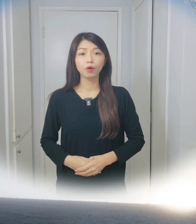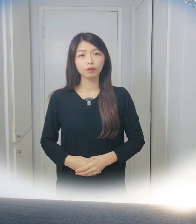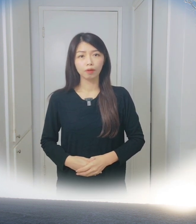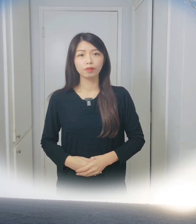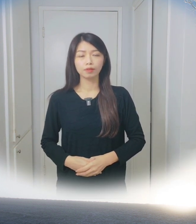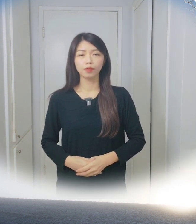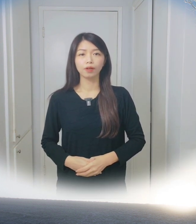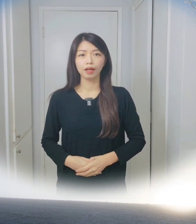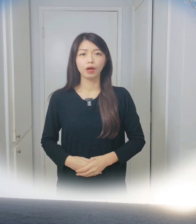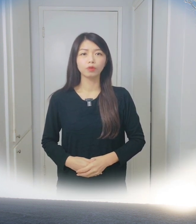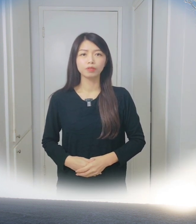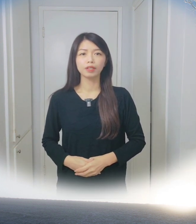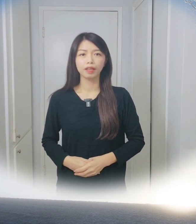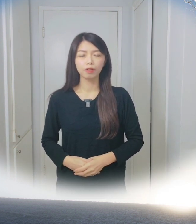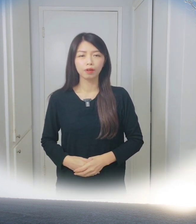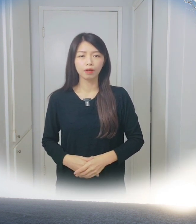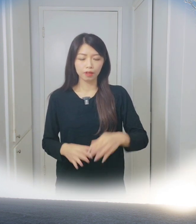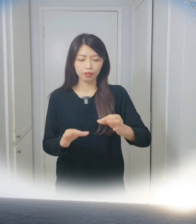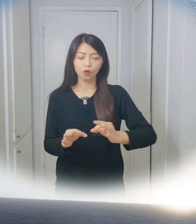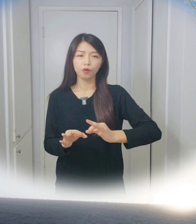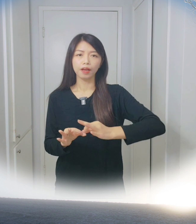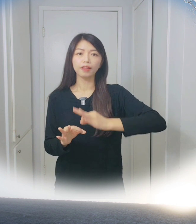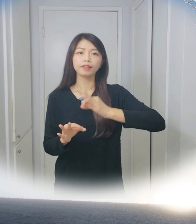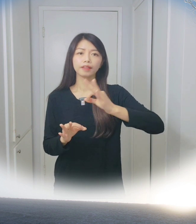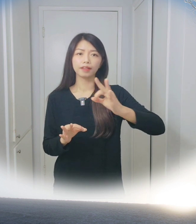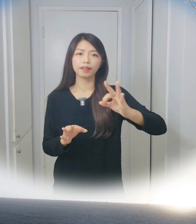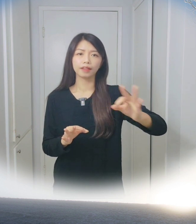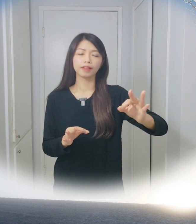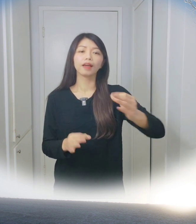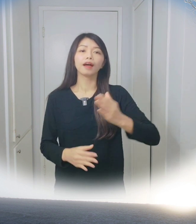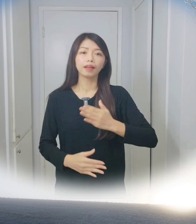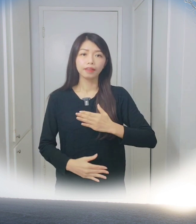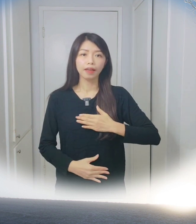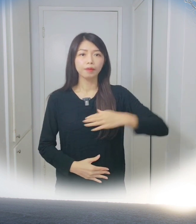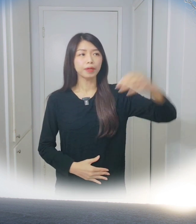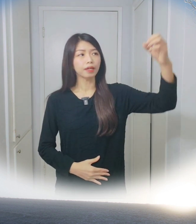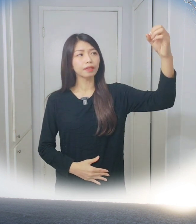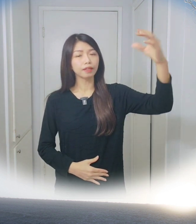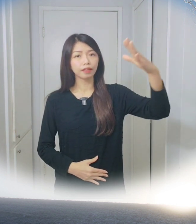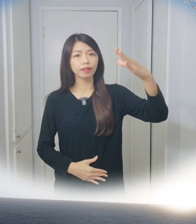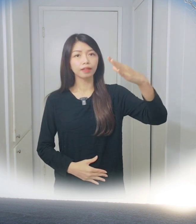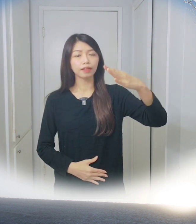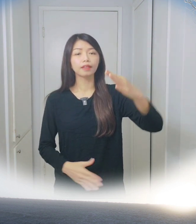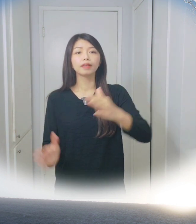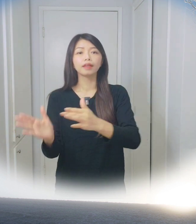아까 배웠던 단어가 다 나오는 문장인데요. 영원한 나의 빛